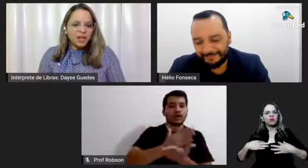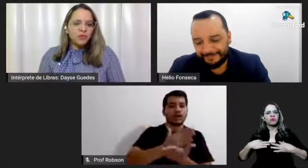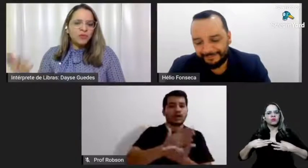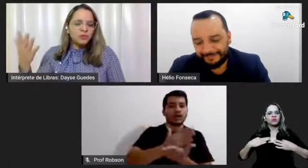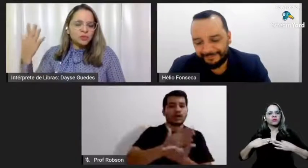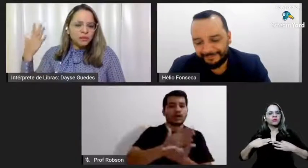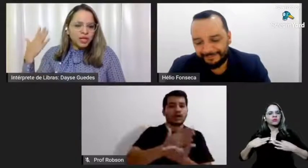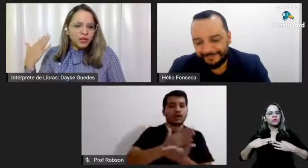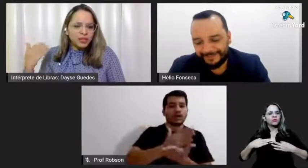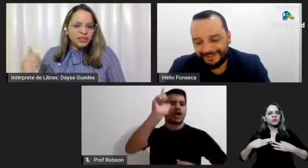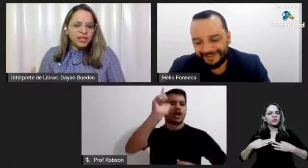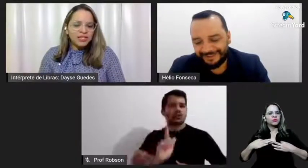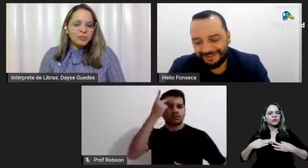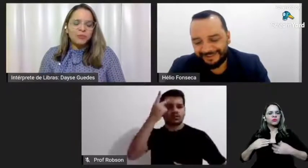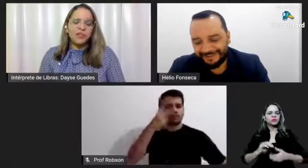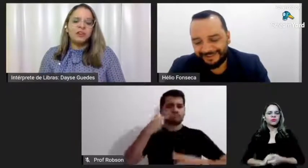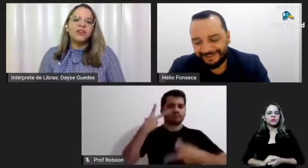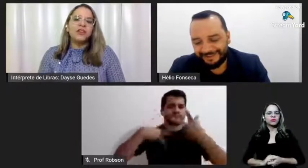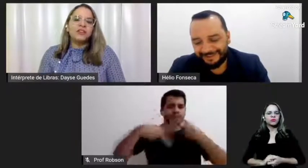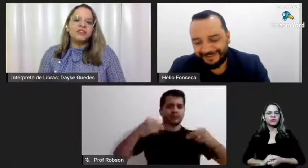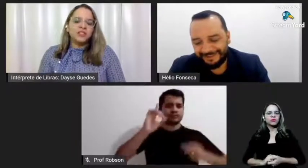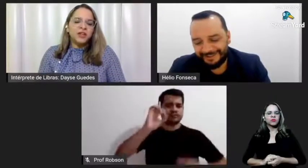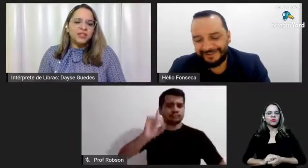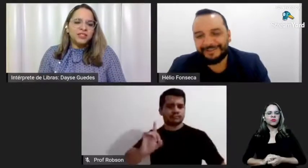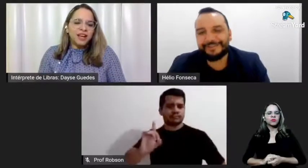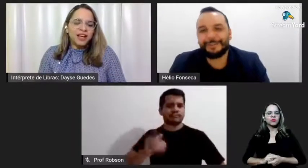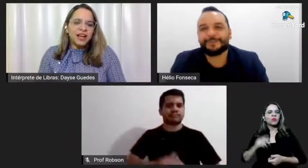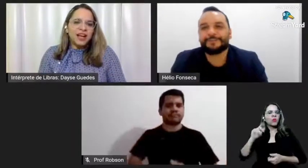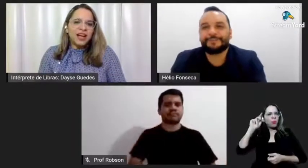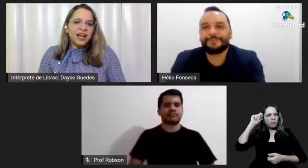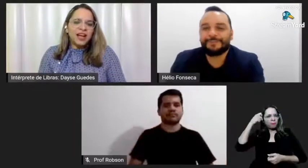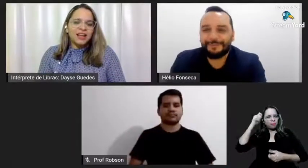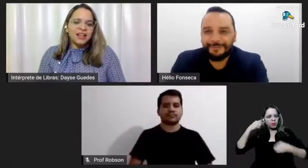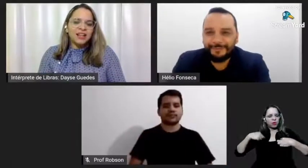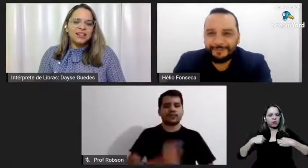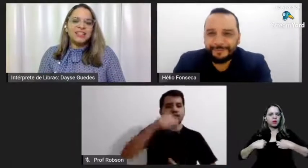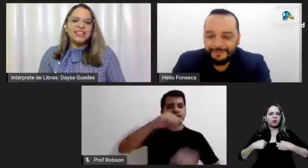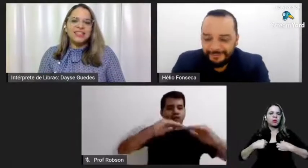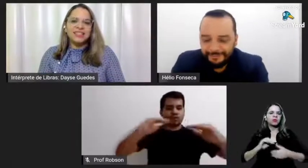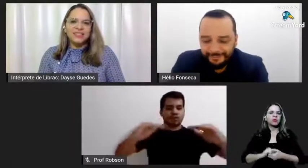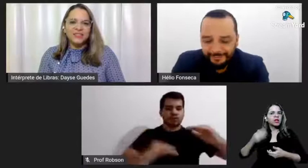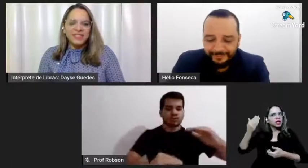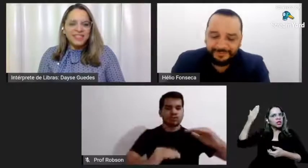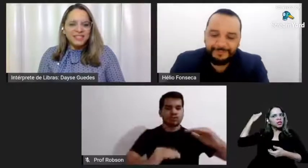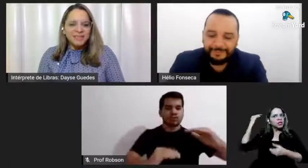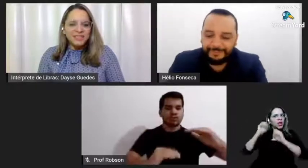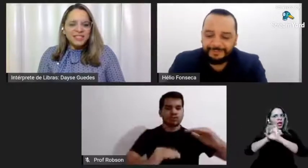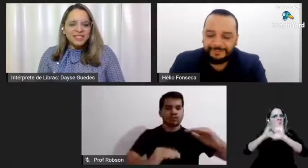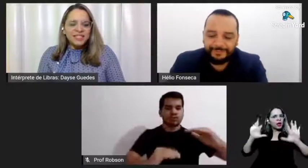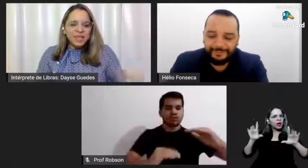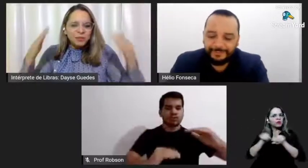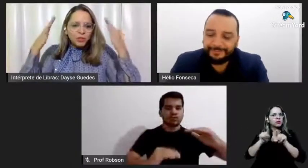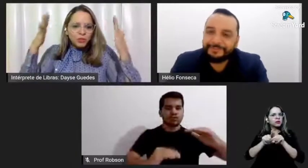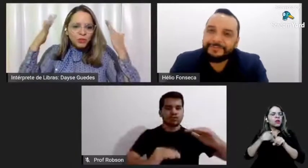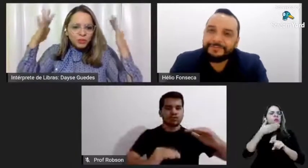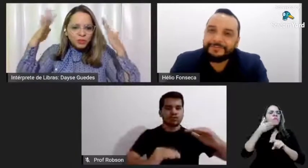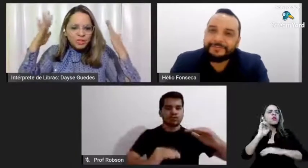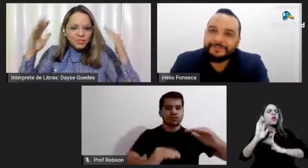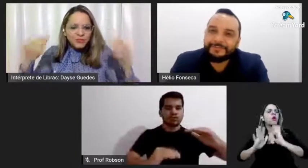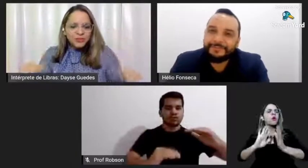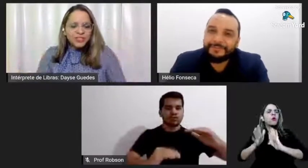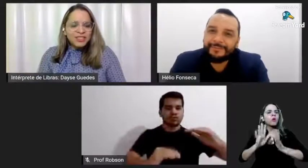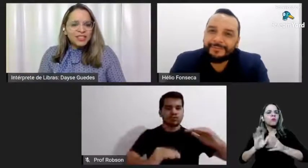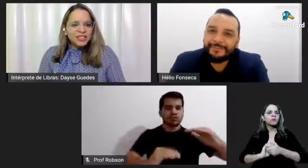preta, tá, com fundo branco atrás, para melhor visualizar a sinalização dele. Cabelos